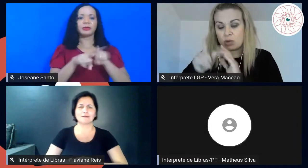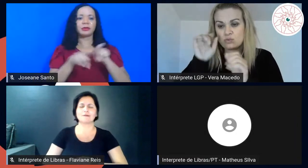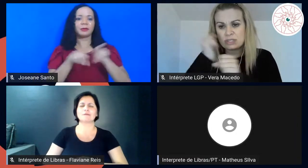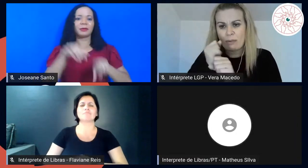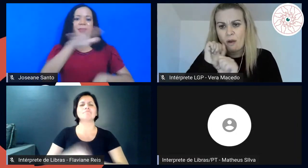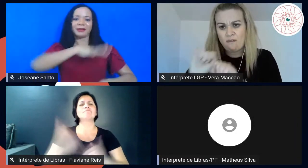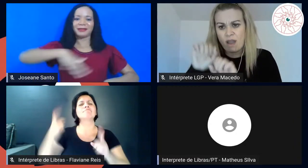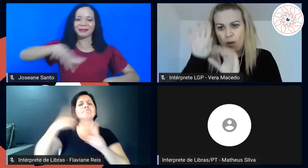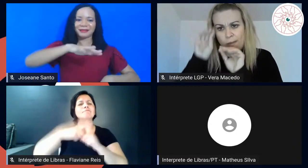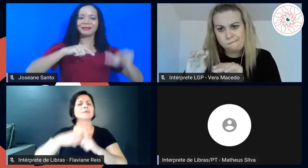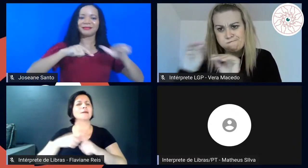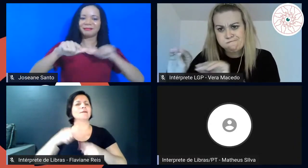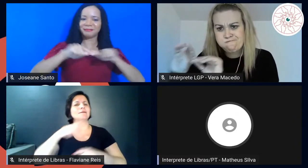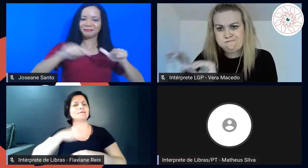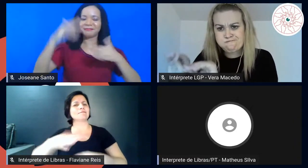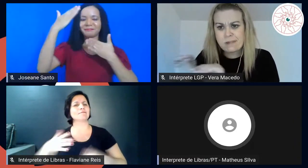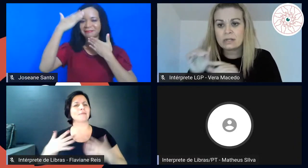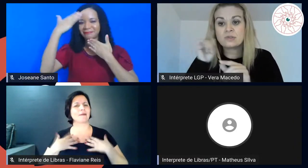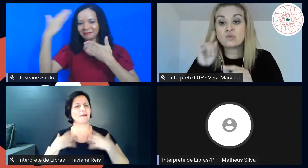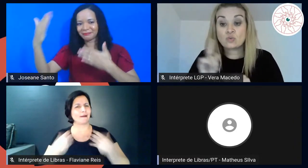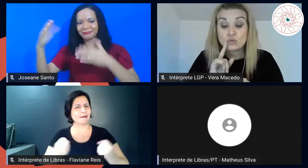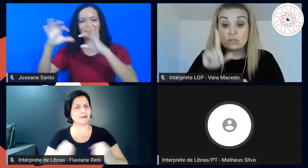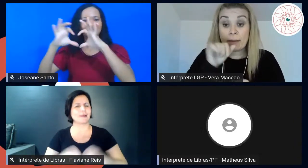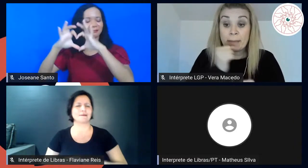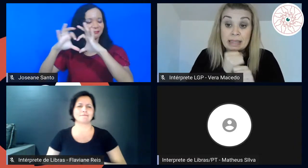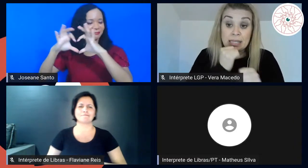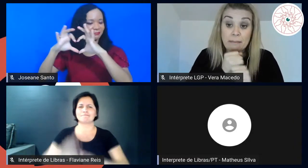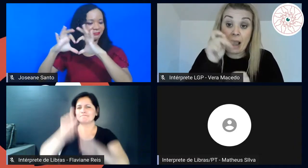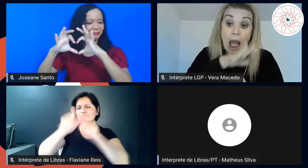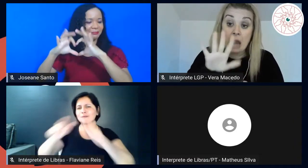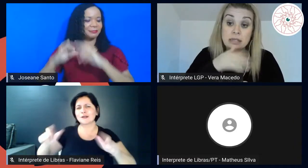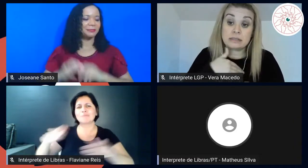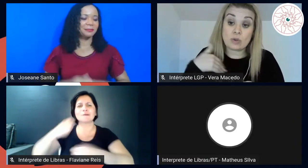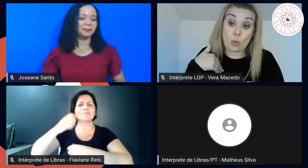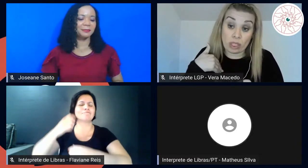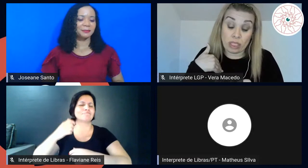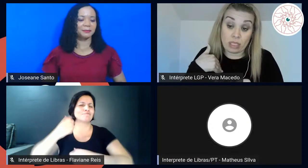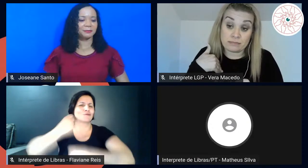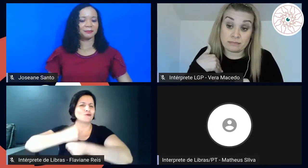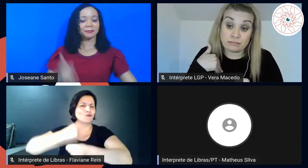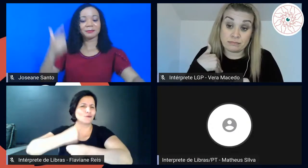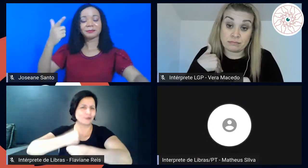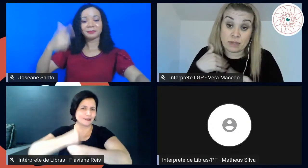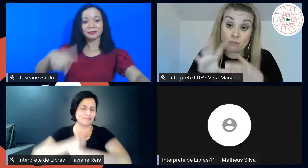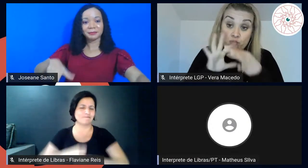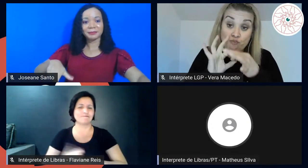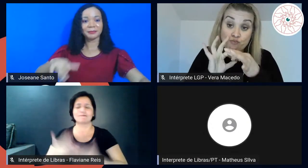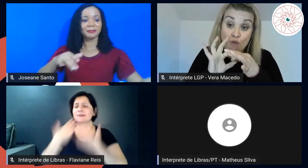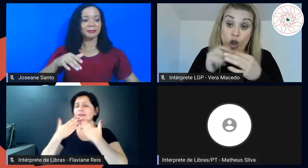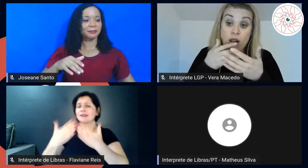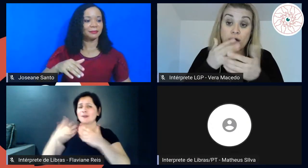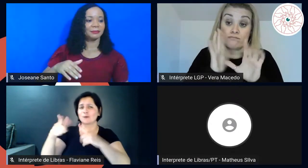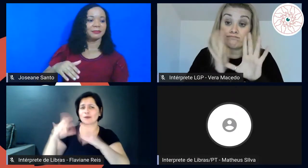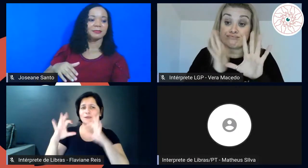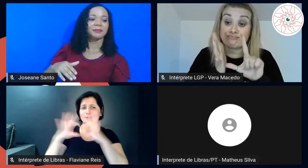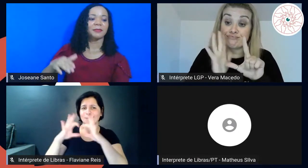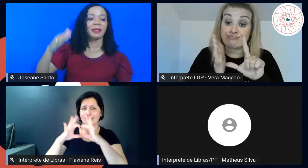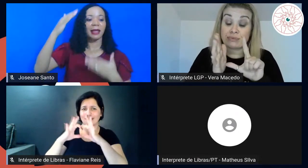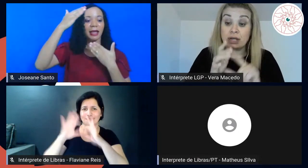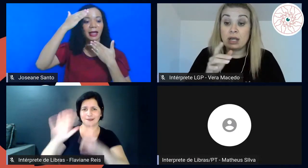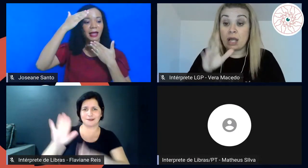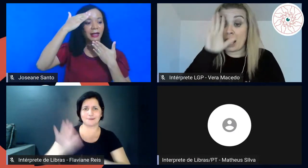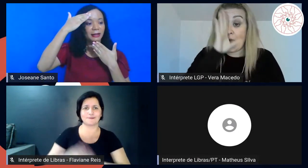o ensino de surdos, também trabalha com área de saúde eh em relação da livres e aí eles também são